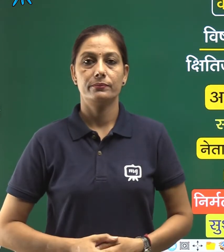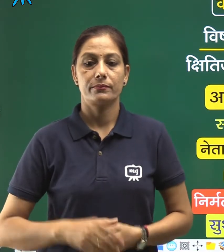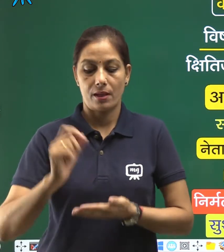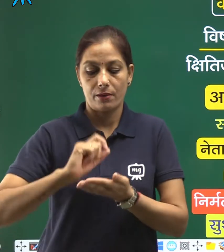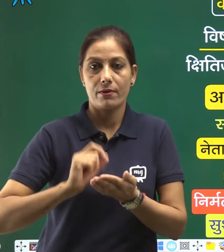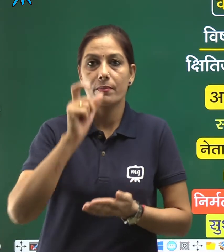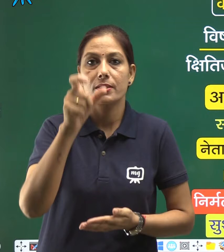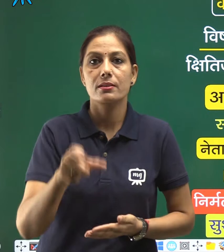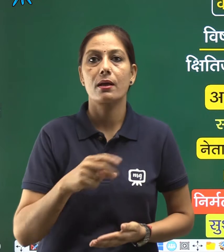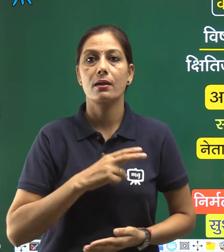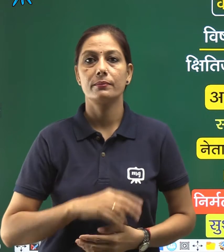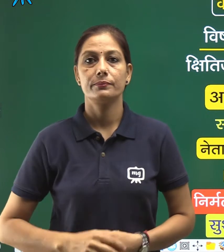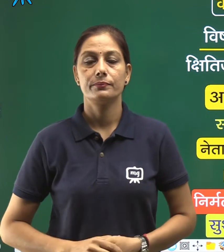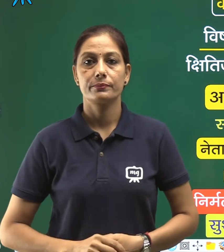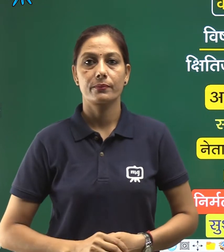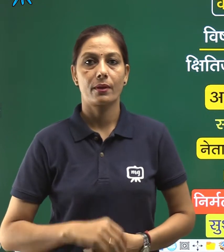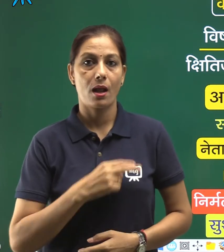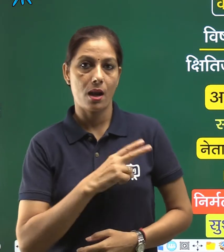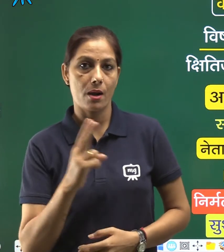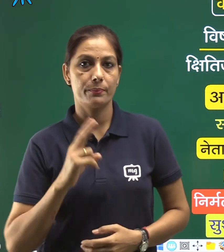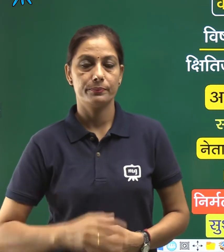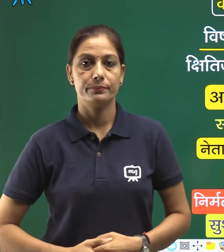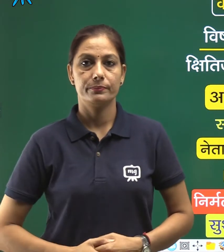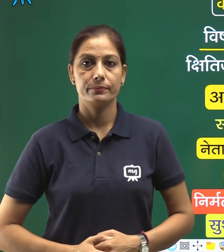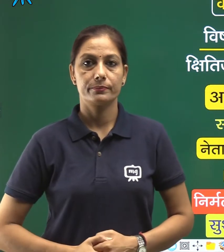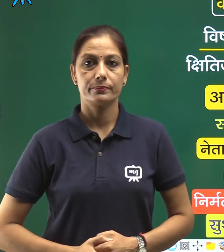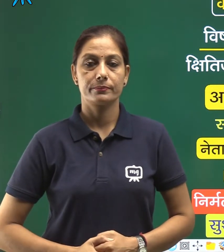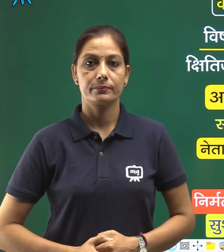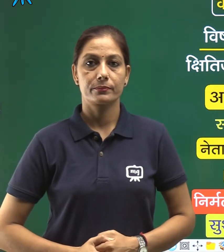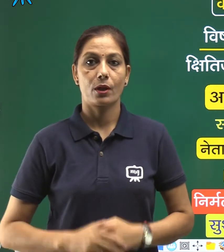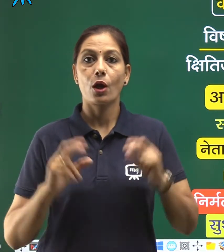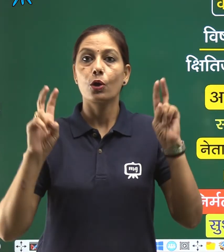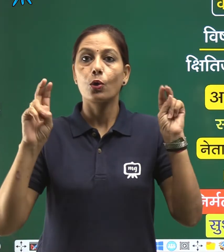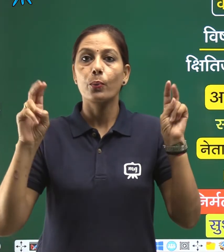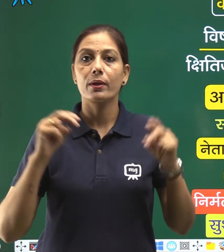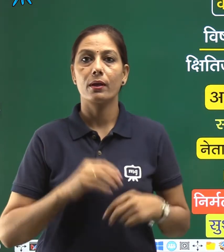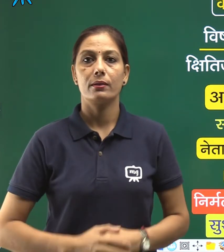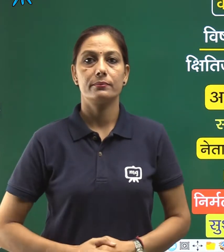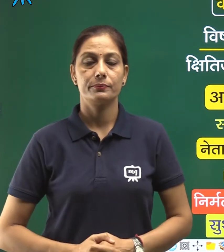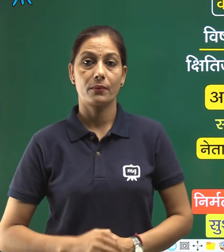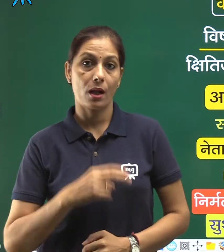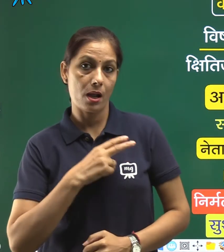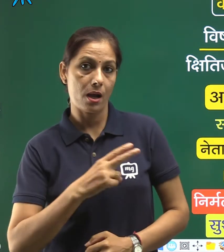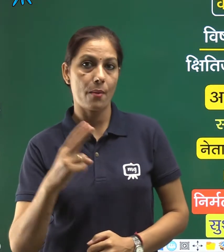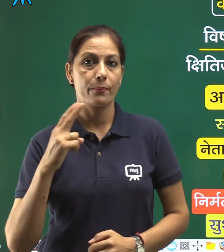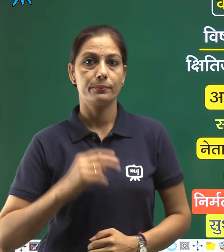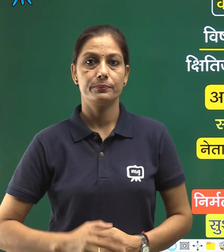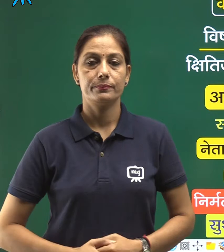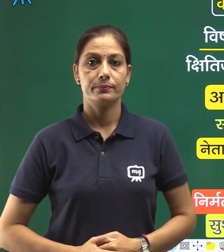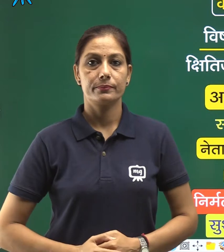लेखक है स्वयं प्रकाश। अध्याय का नाम नेताजी का